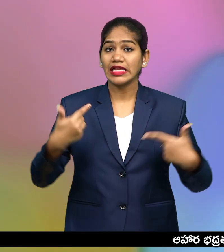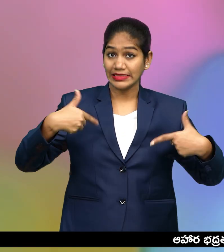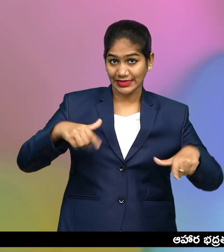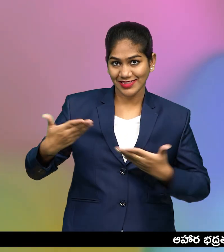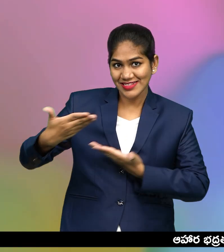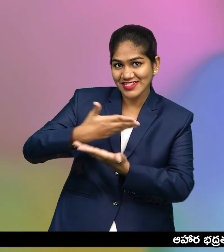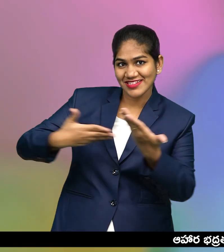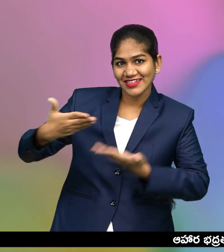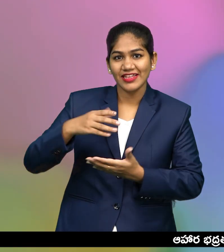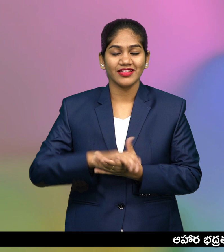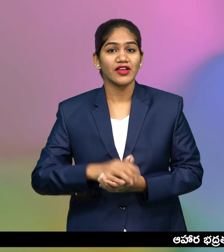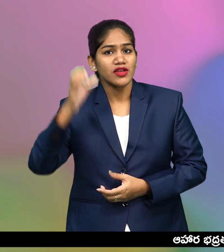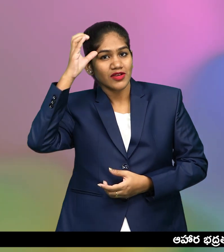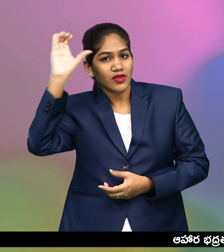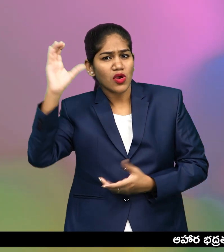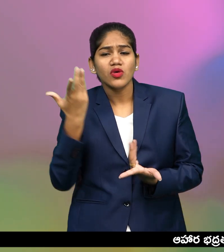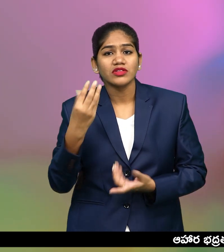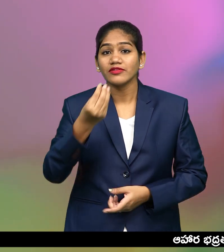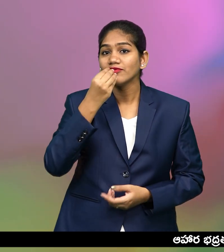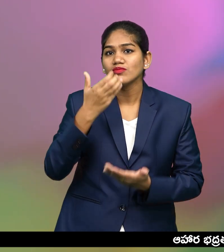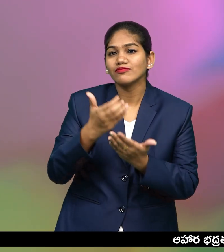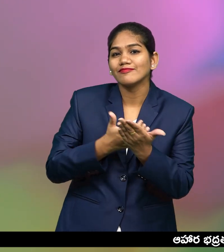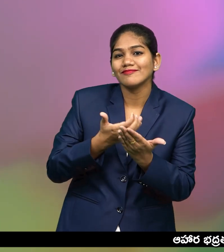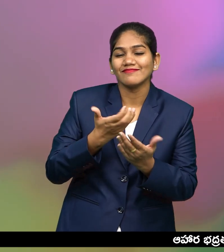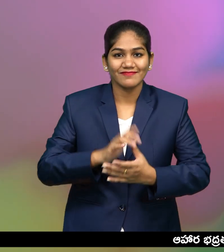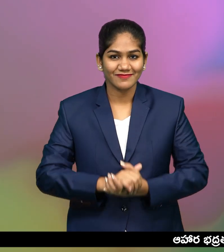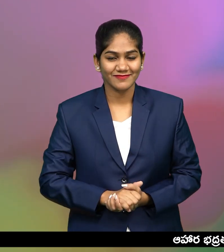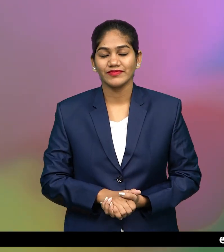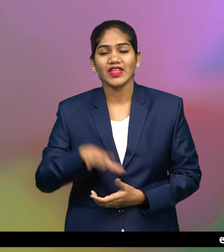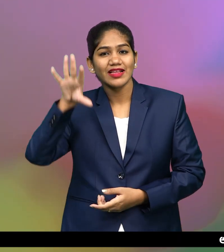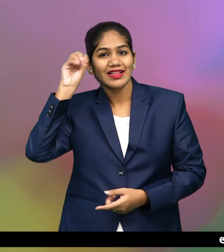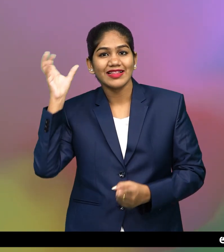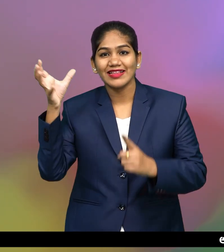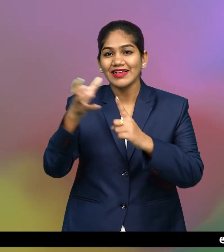ఆహార భద్రత భావన గురించి చర్చిద్దాం. అభ్యాస ఫలితాలు.